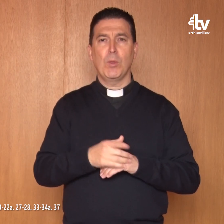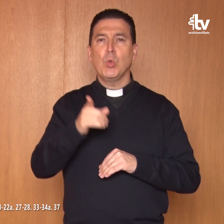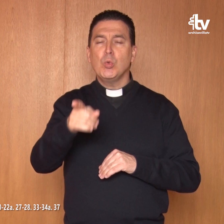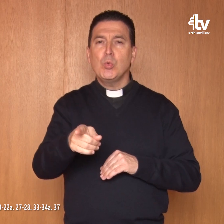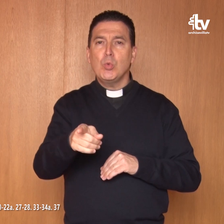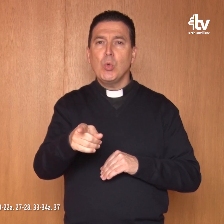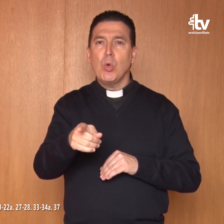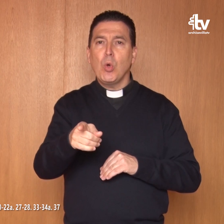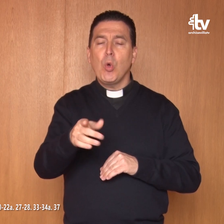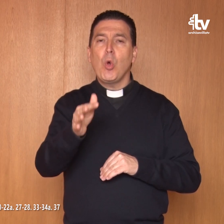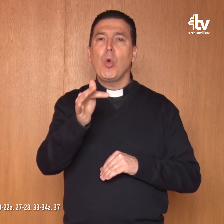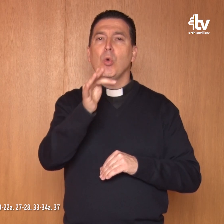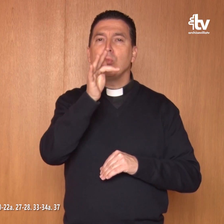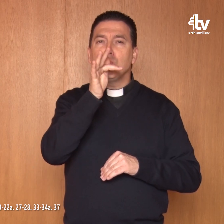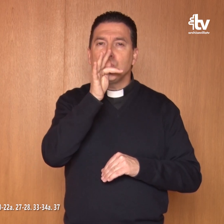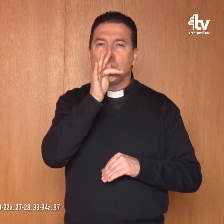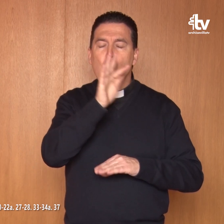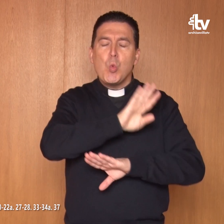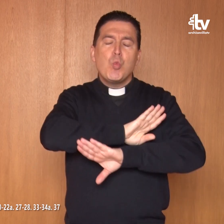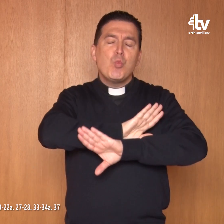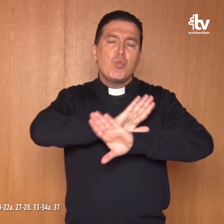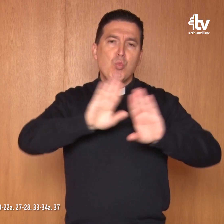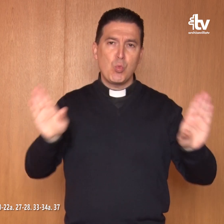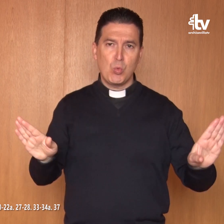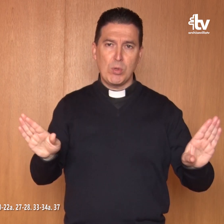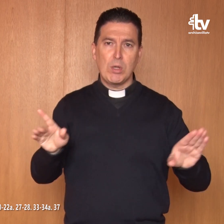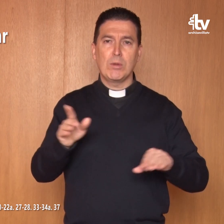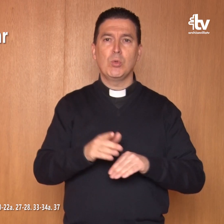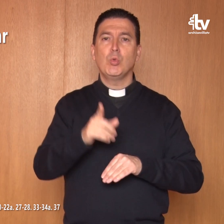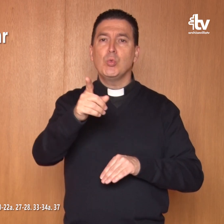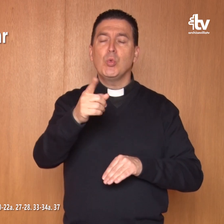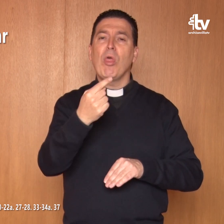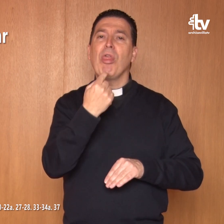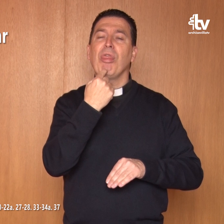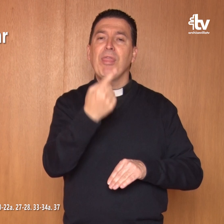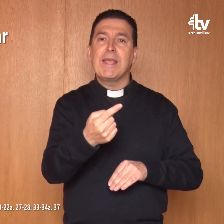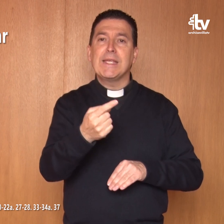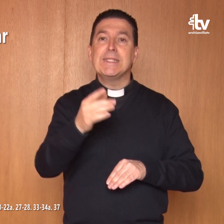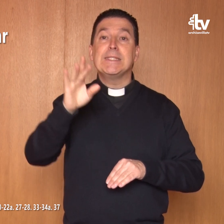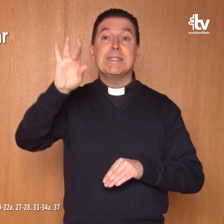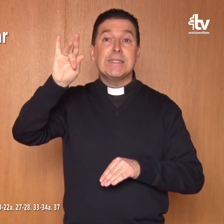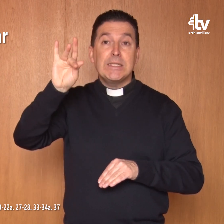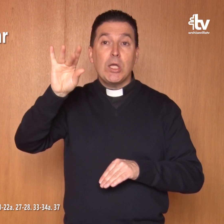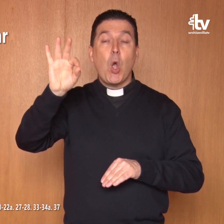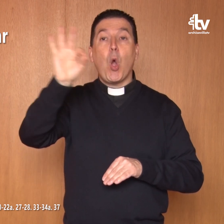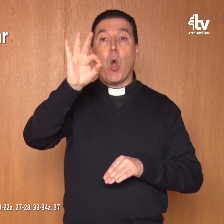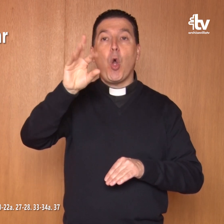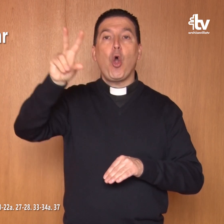Que no juréis en absoluto Que vuestro hablar sea Sí, sí